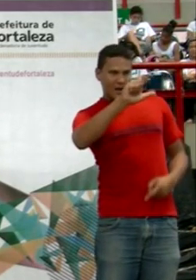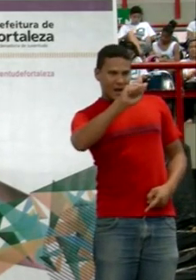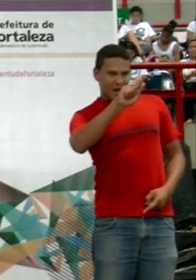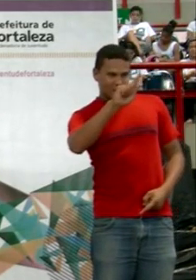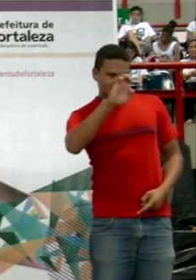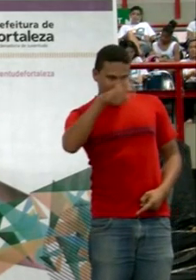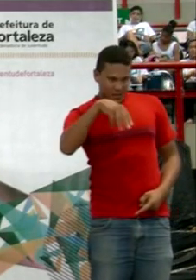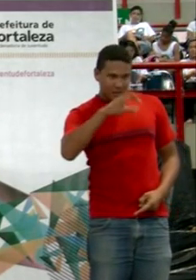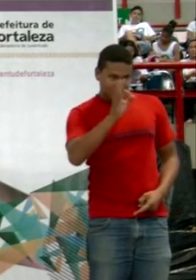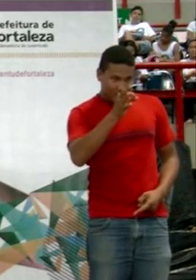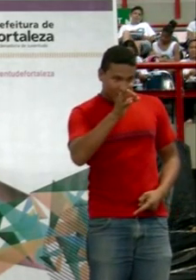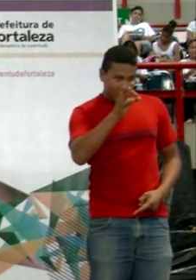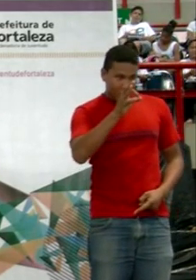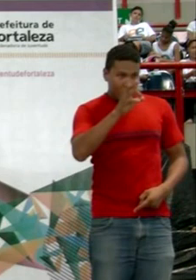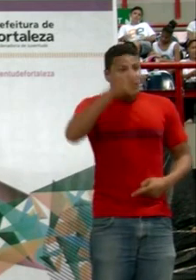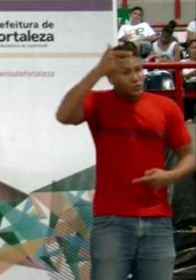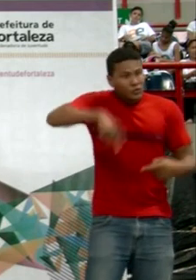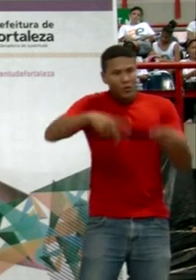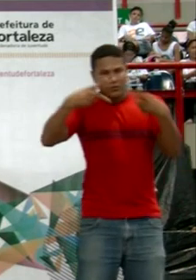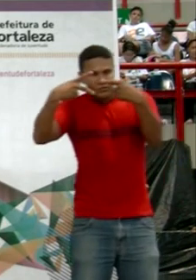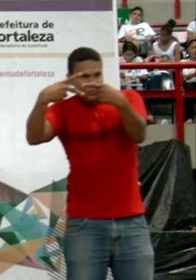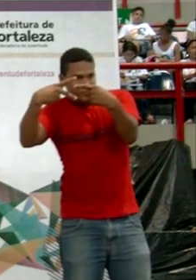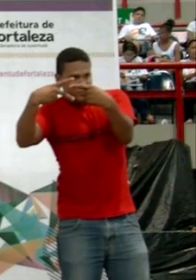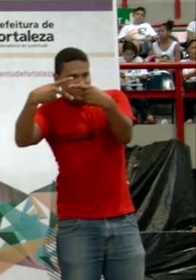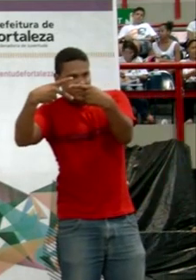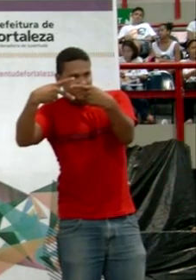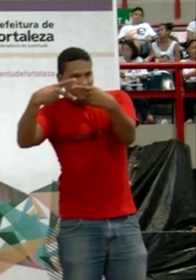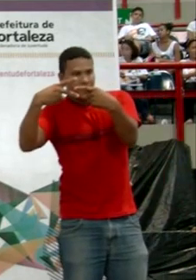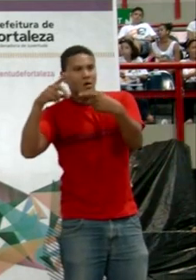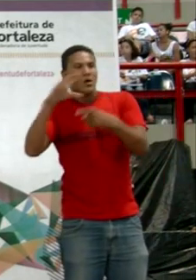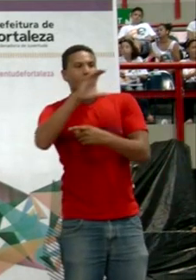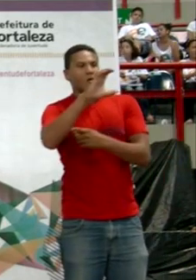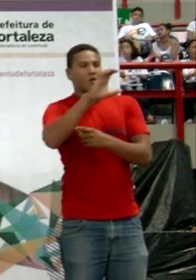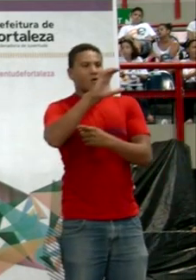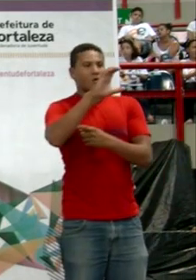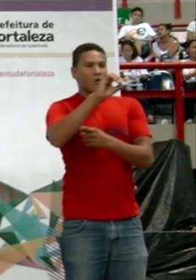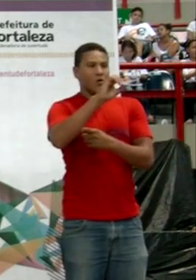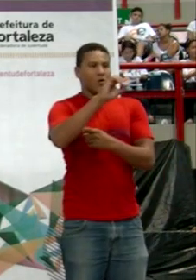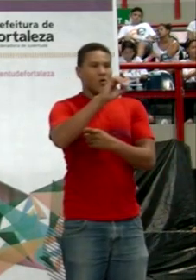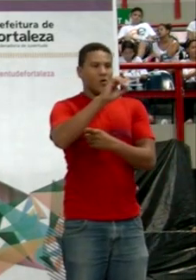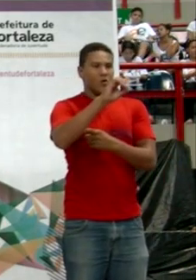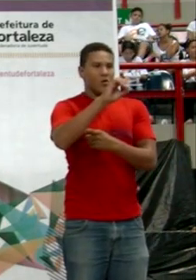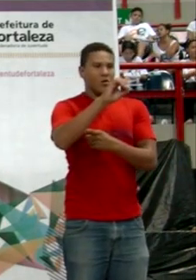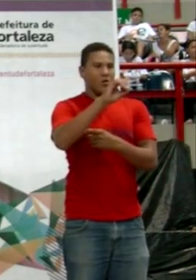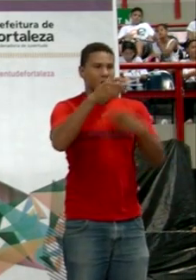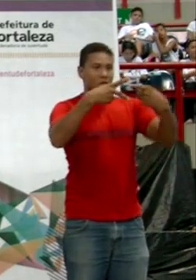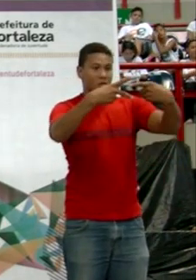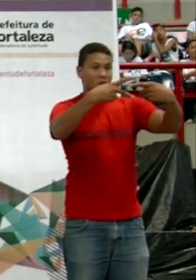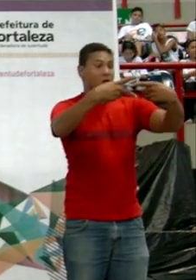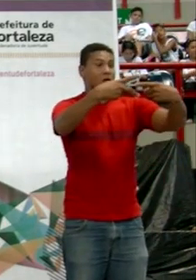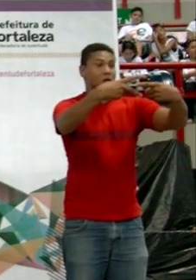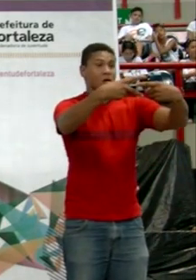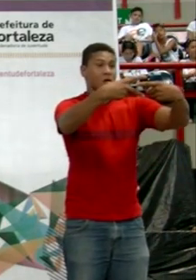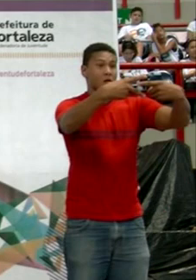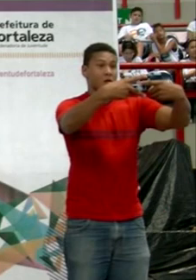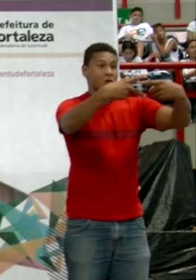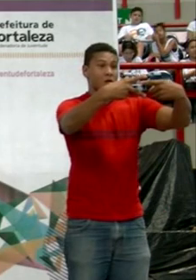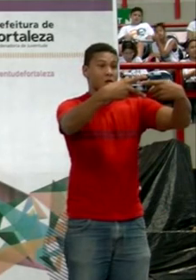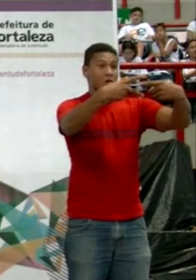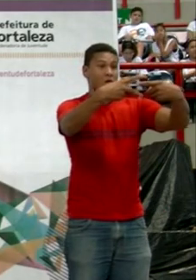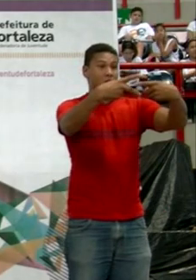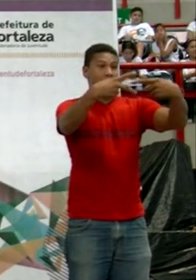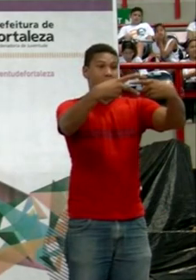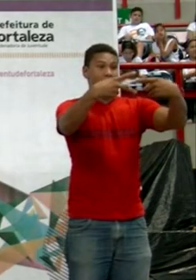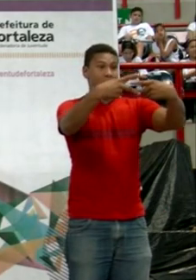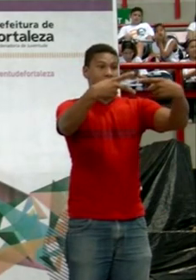Vocês vão ver que tem mais duas questões aqui ao longo desses exercícios que falam de correção de acidez do solo. E